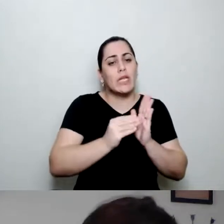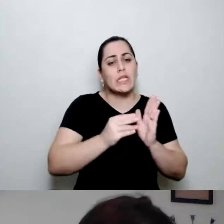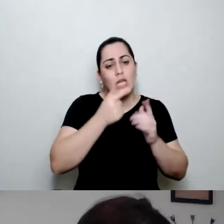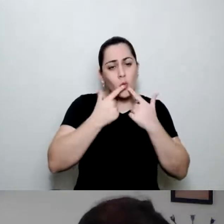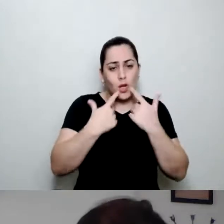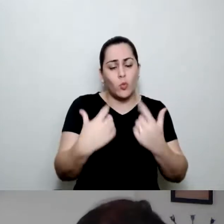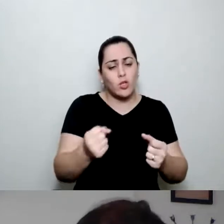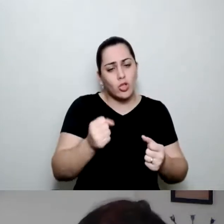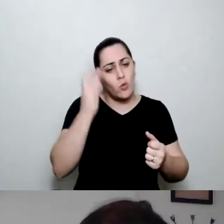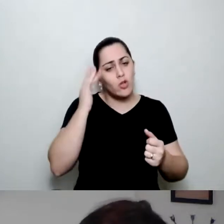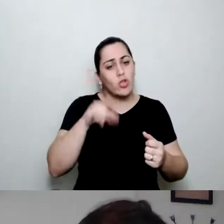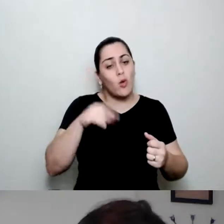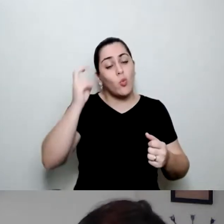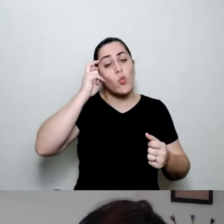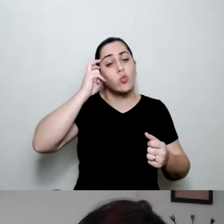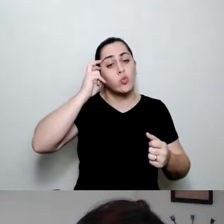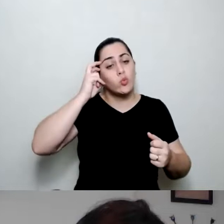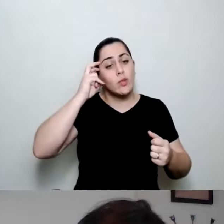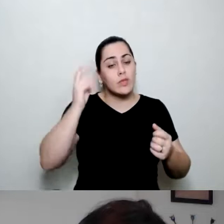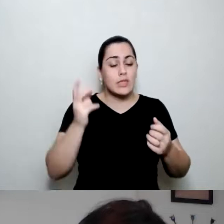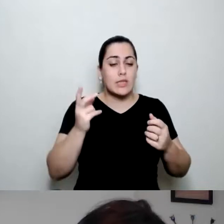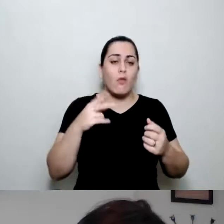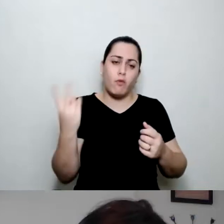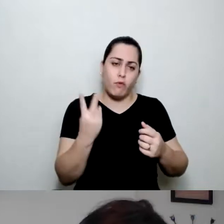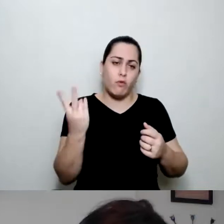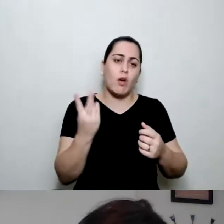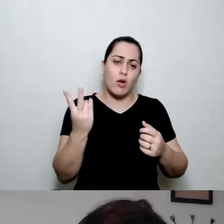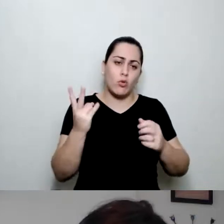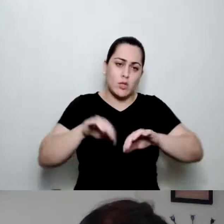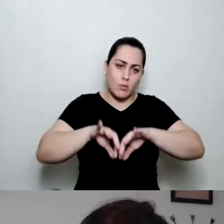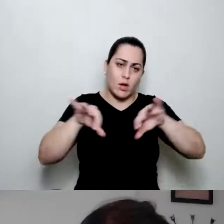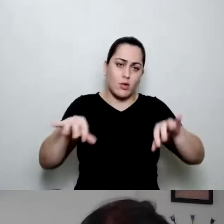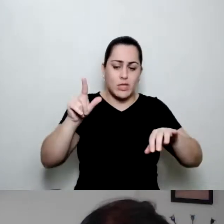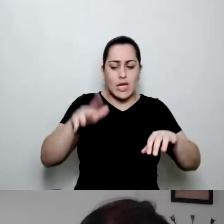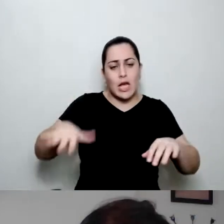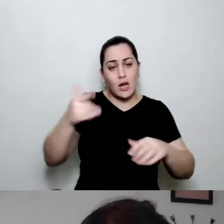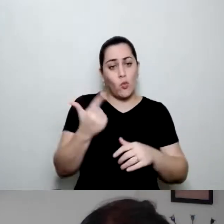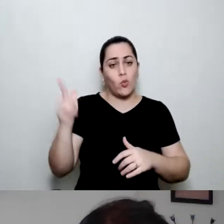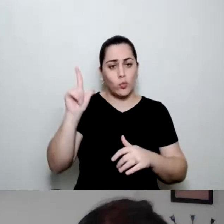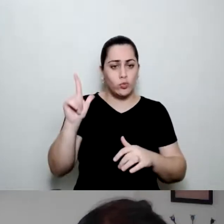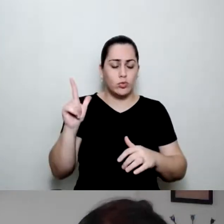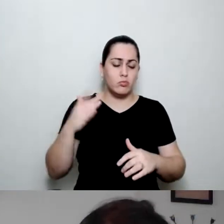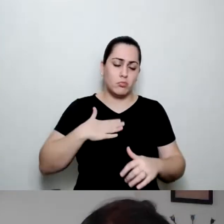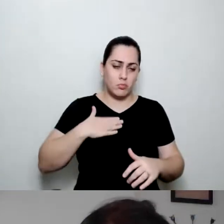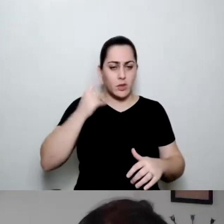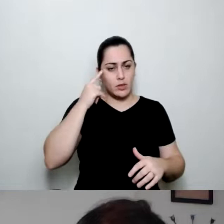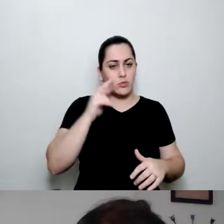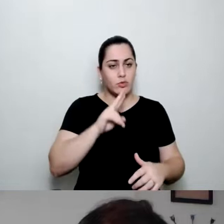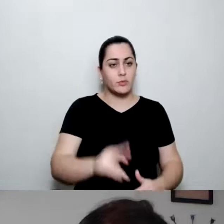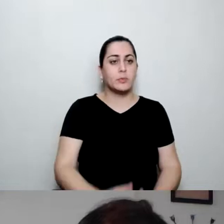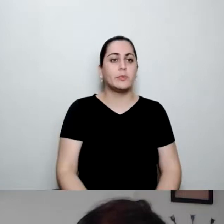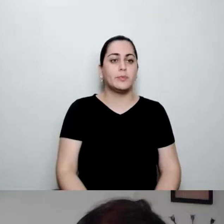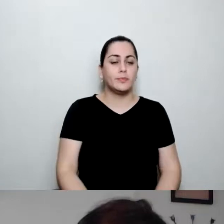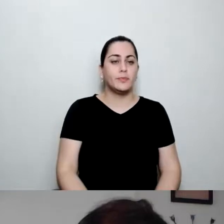tem seu valor intrínseco separado, mas é um outro campo, né? Essa é a minha resposta.